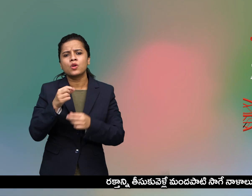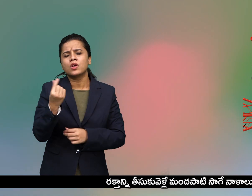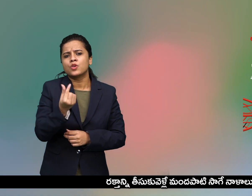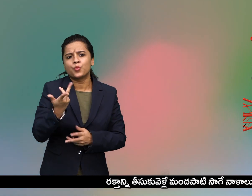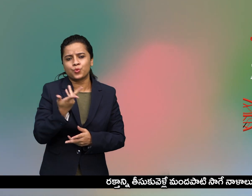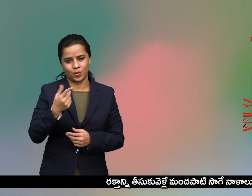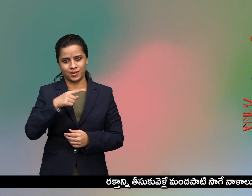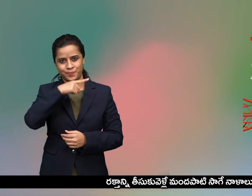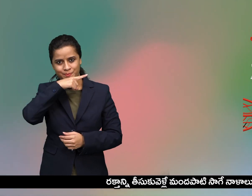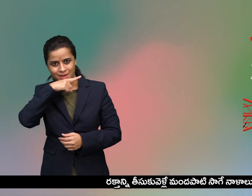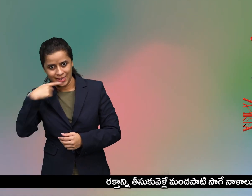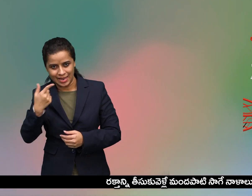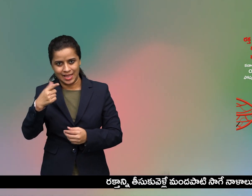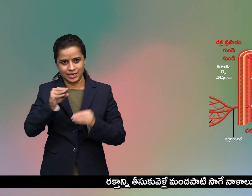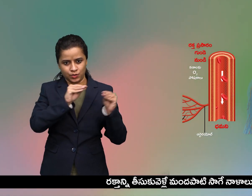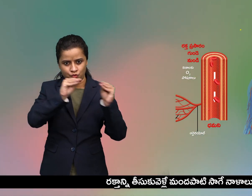మందపాటి సాగే నాళాలు.